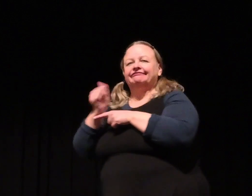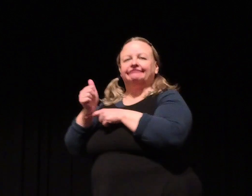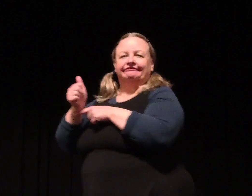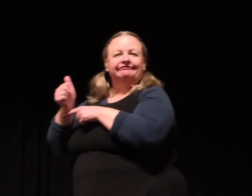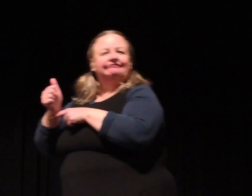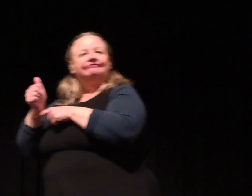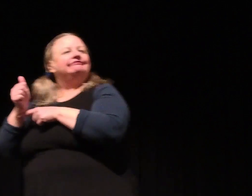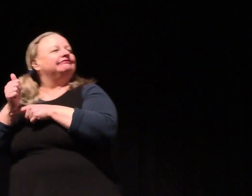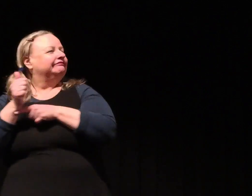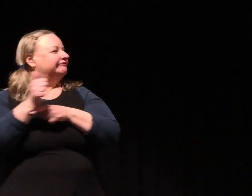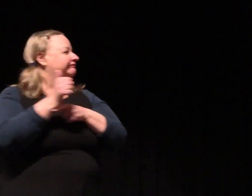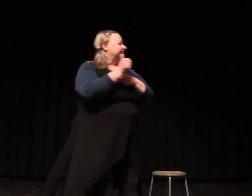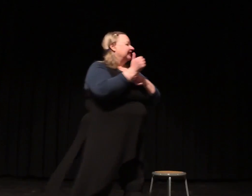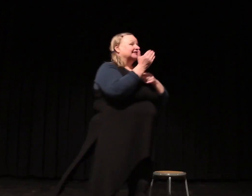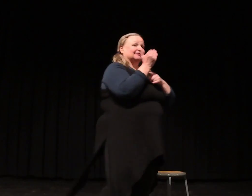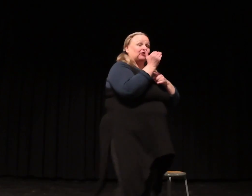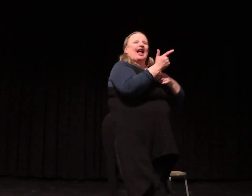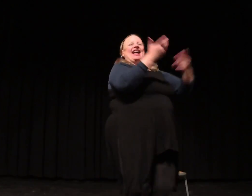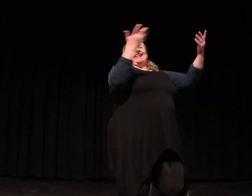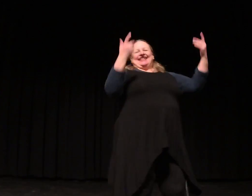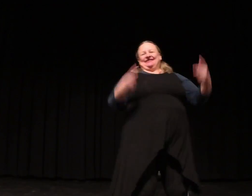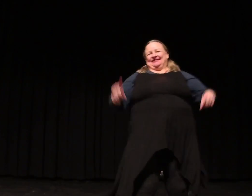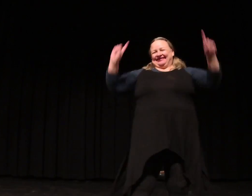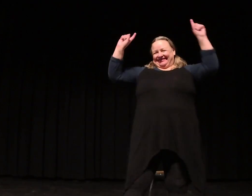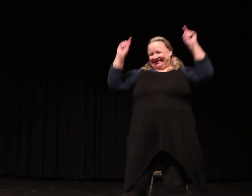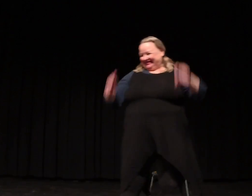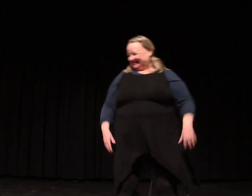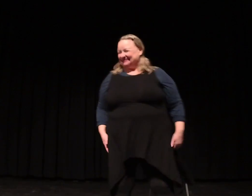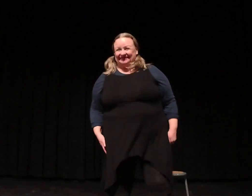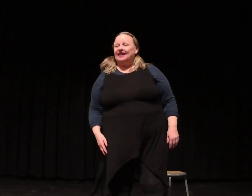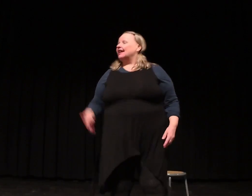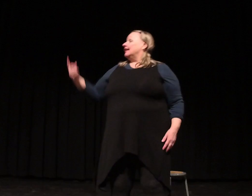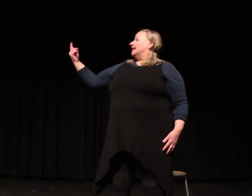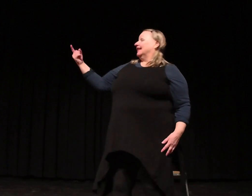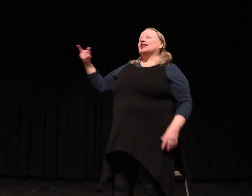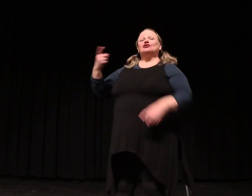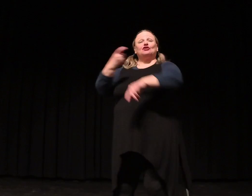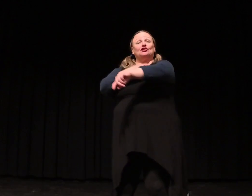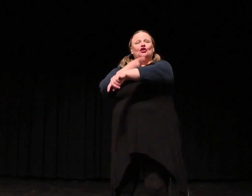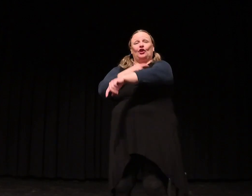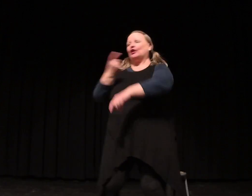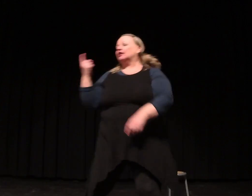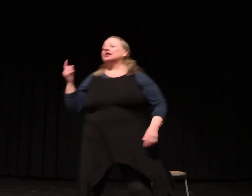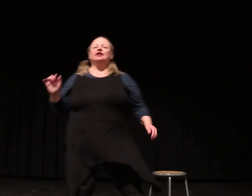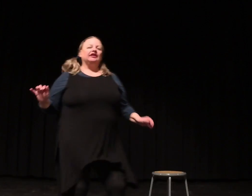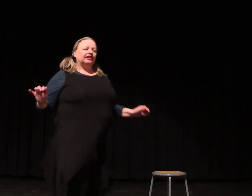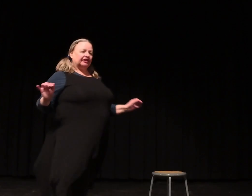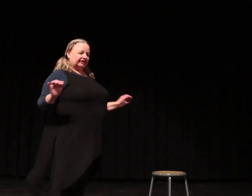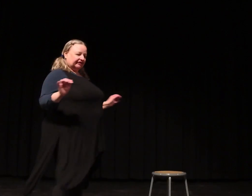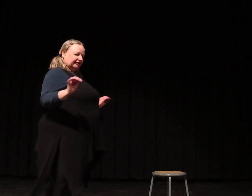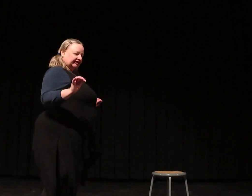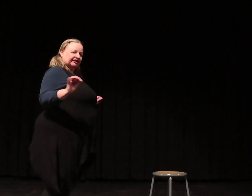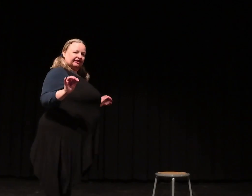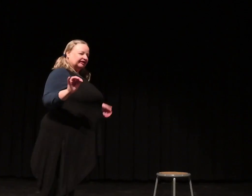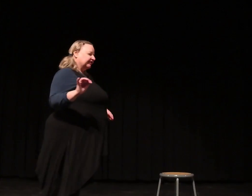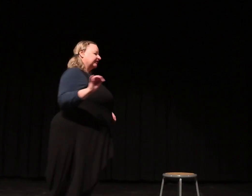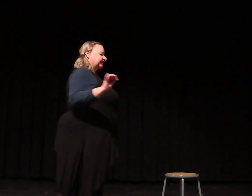5 minutes, 10 minutes, 15 minutes. Ah, voilà, ils sont arrivés. Ah,